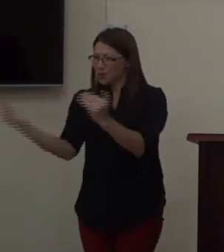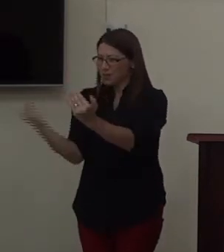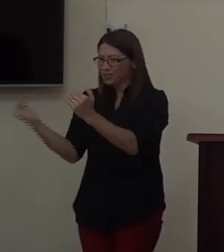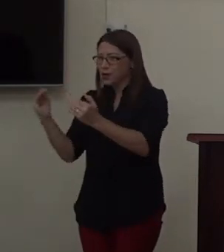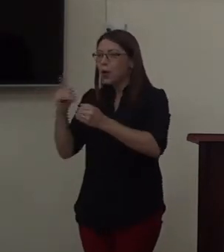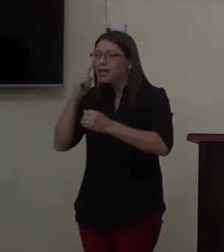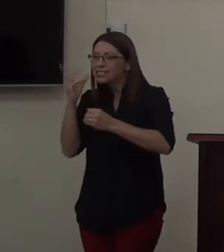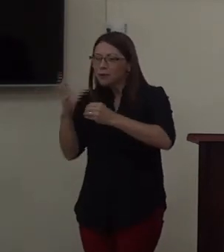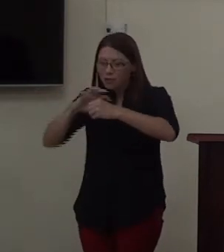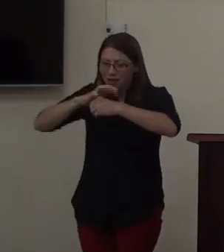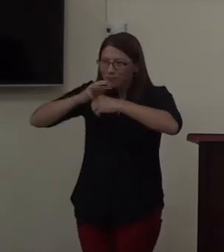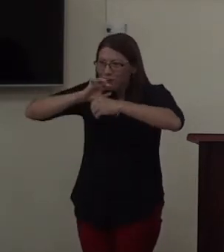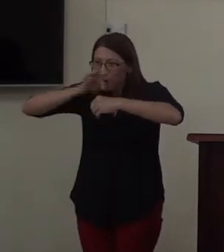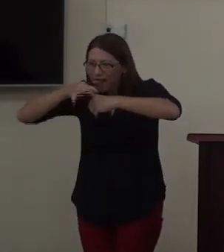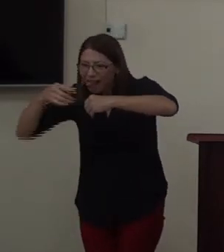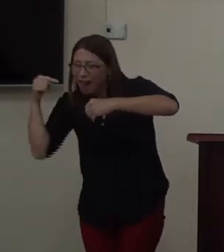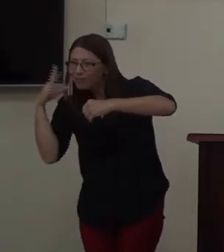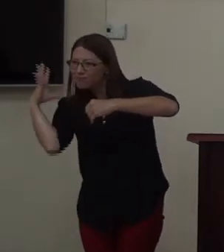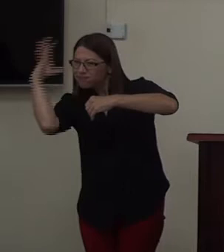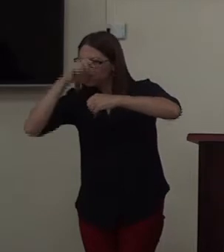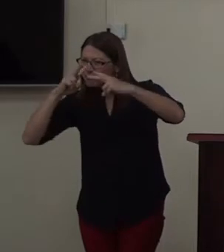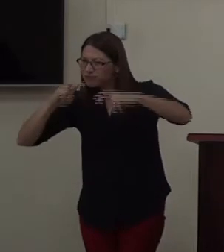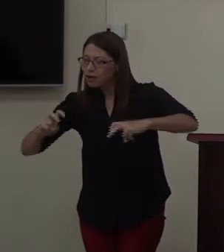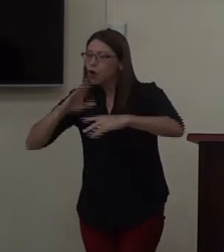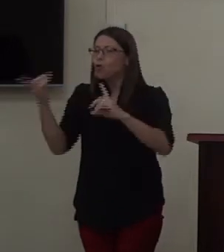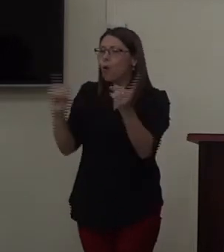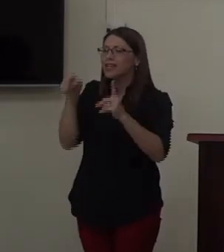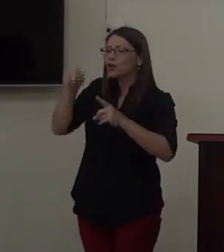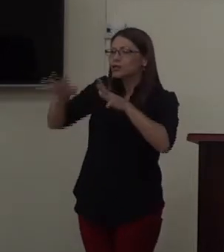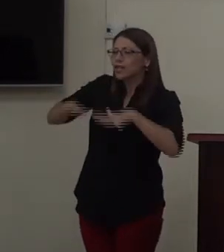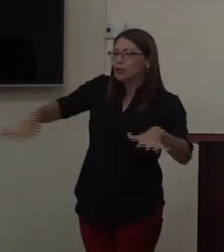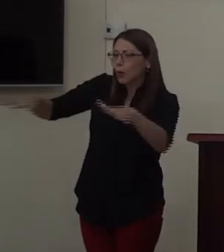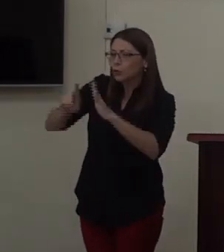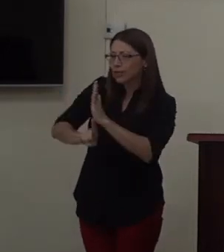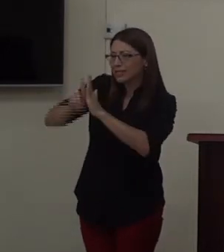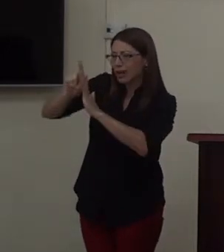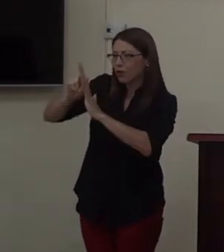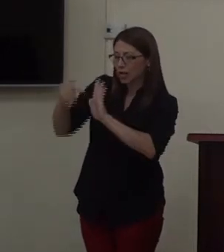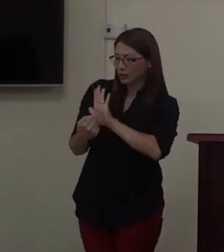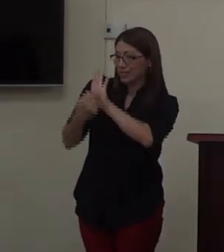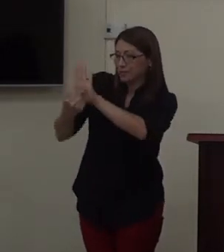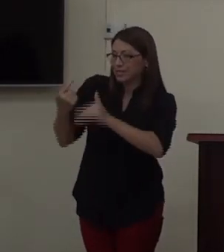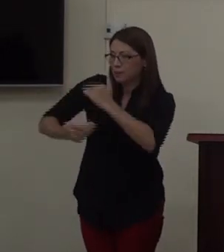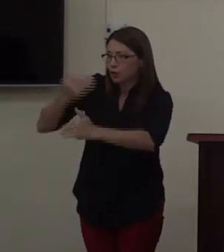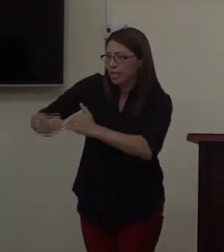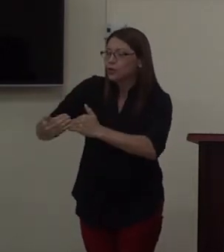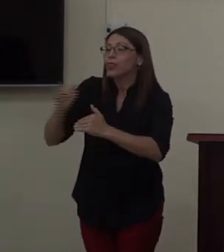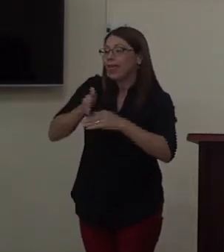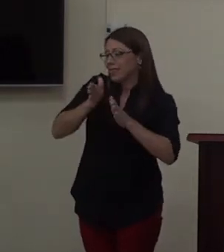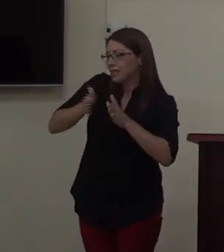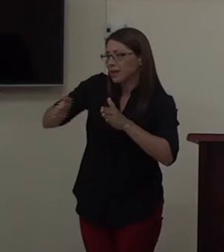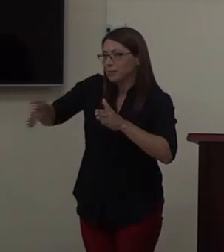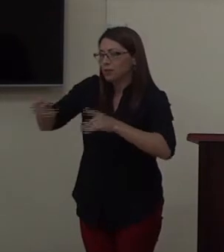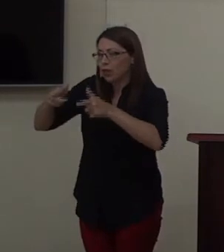son esos entornos en los que se desarrolla, tanto en los que se expresa ese proceso, tanto de desplazamiento de las